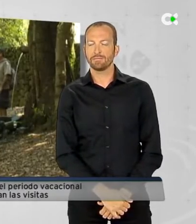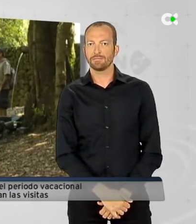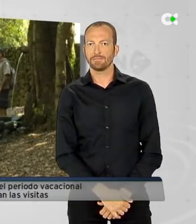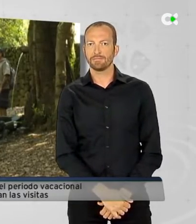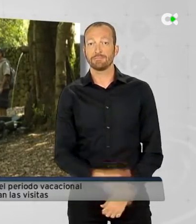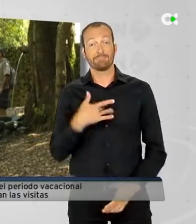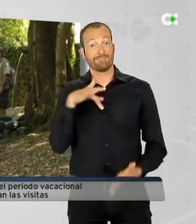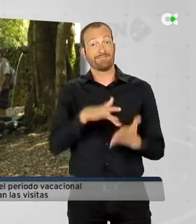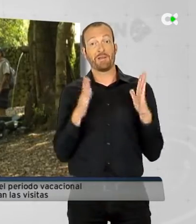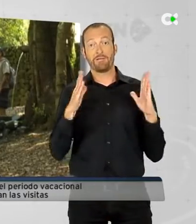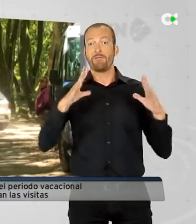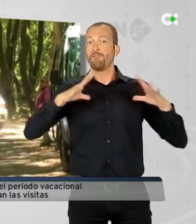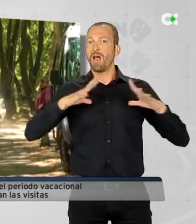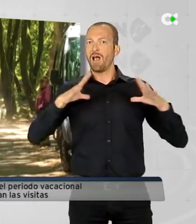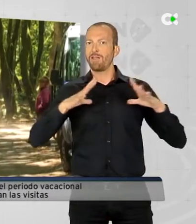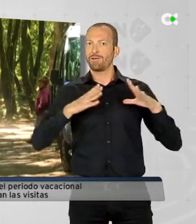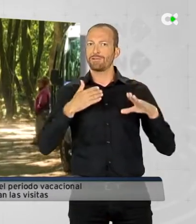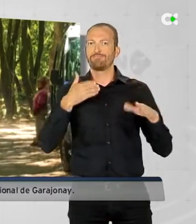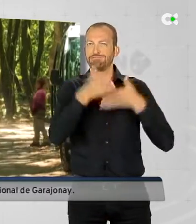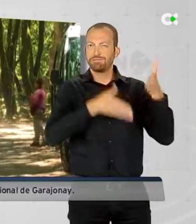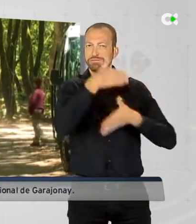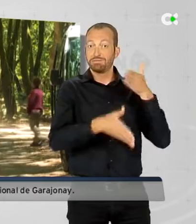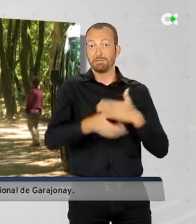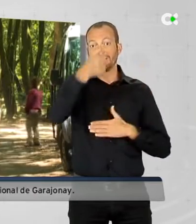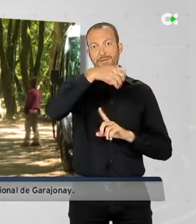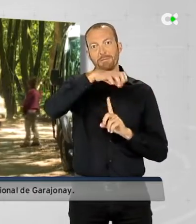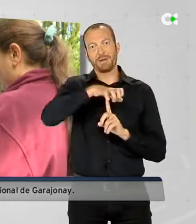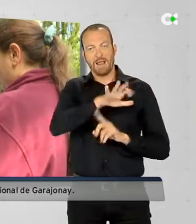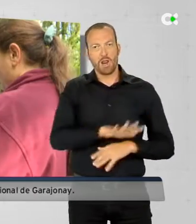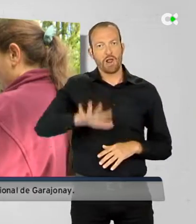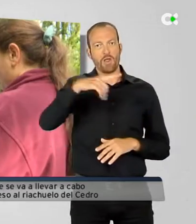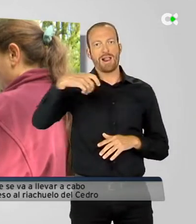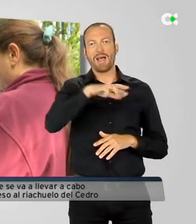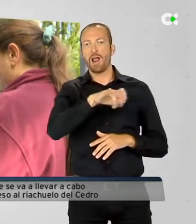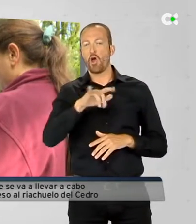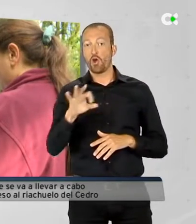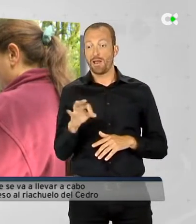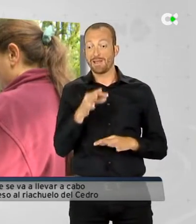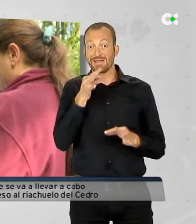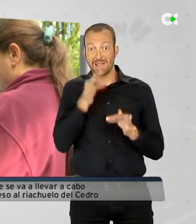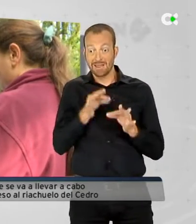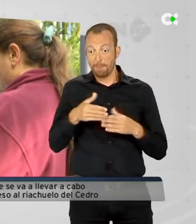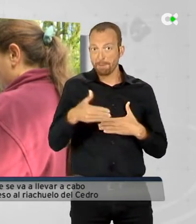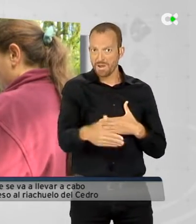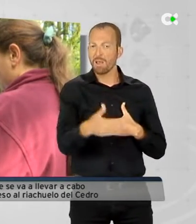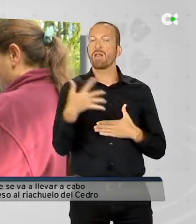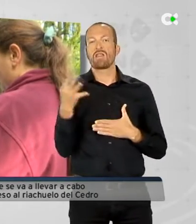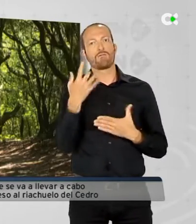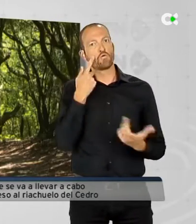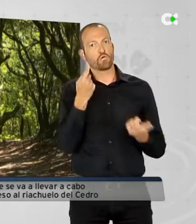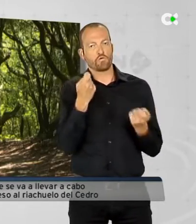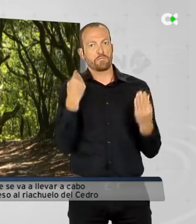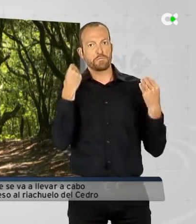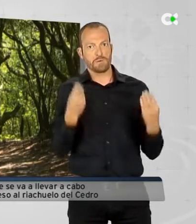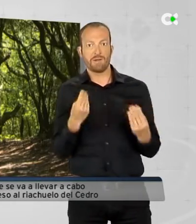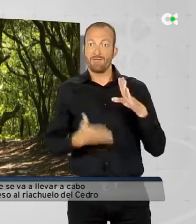Con la llegada del periodo vacacional aumentan las visitas al Parque Nacional de Garajonay. Hasta septiembre se va a llevar a cabo un control